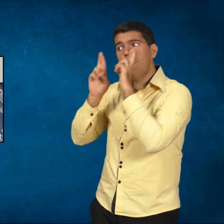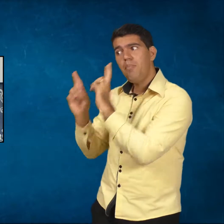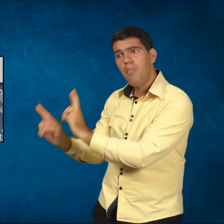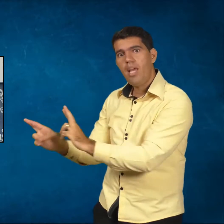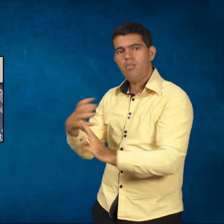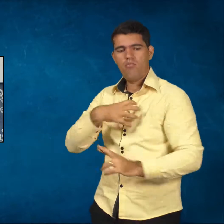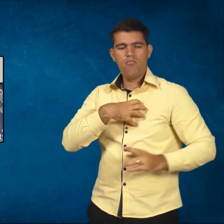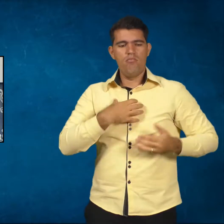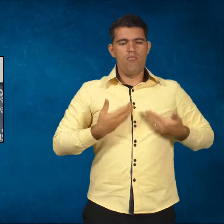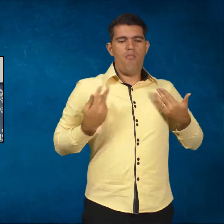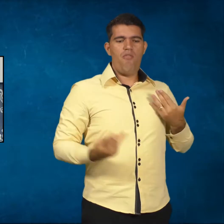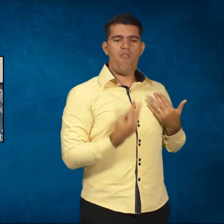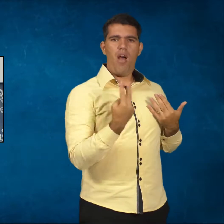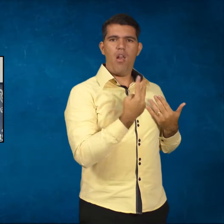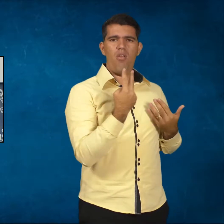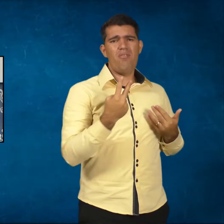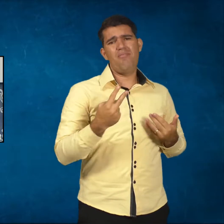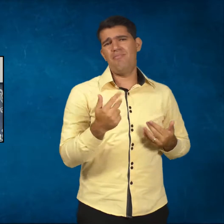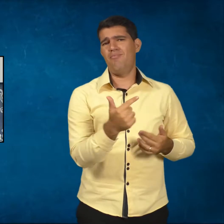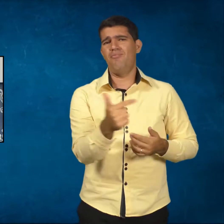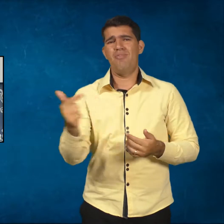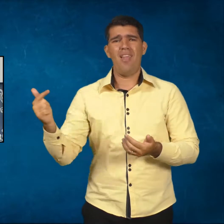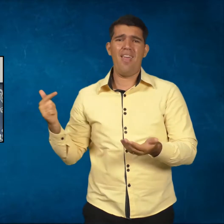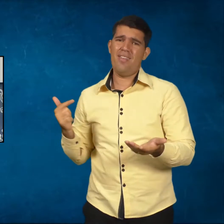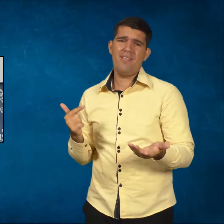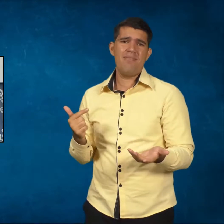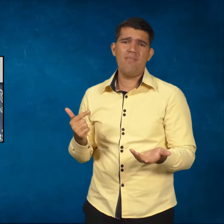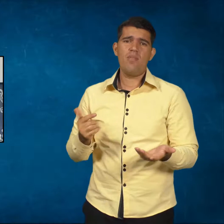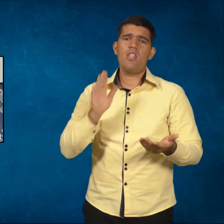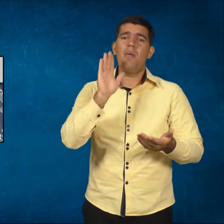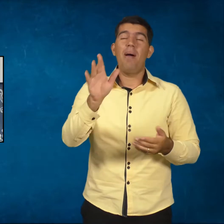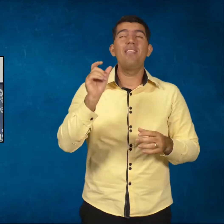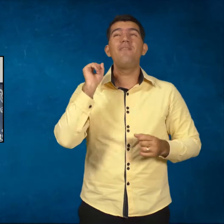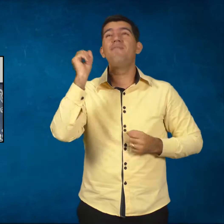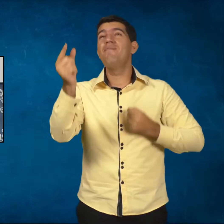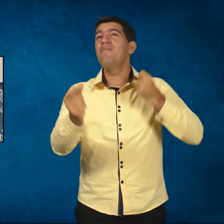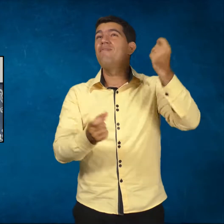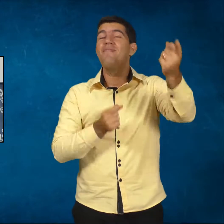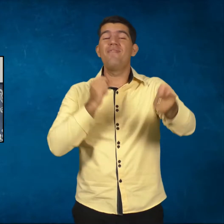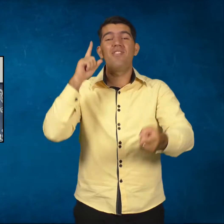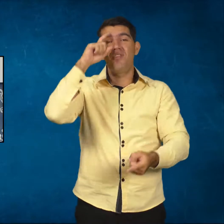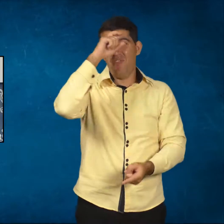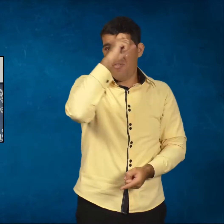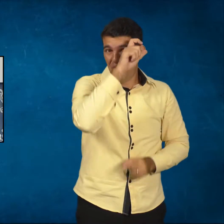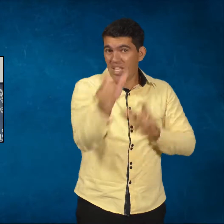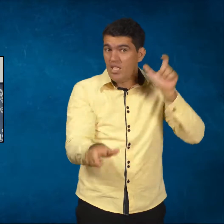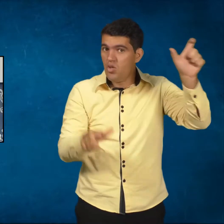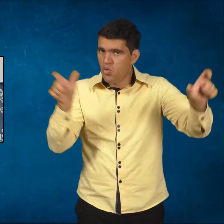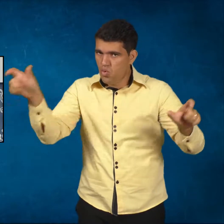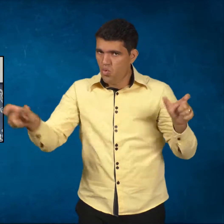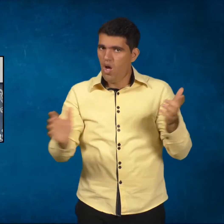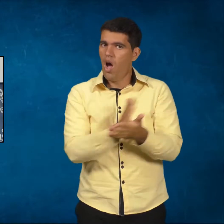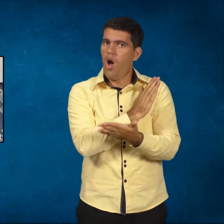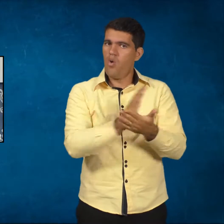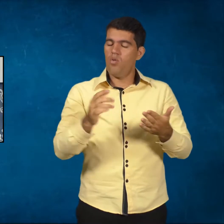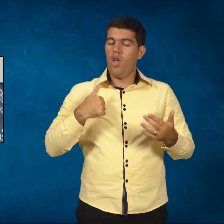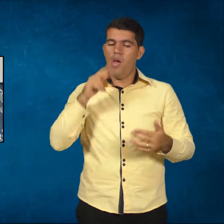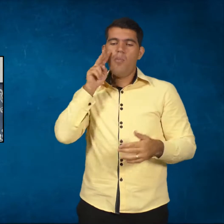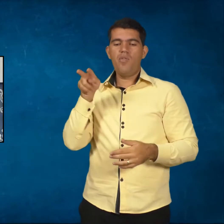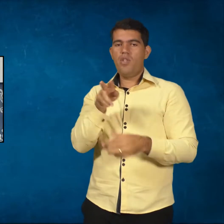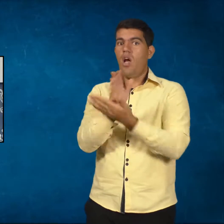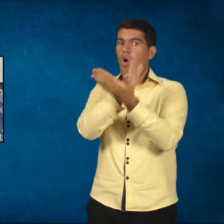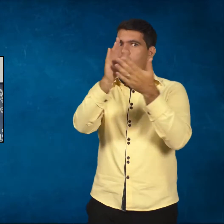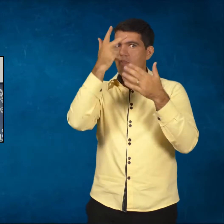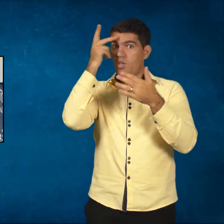para todos. Mas seriam raros os casos que, na conjuntura atual, sob o meu ponto de vista e de alguns